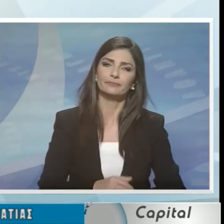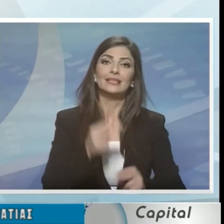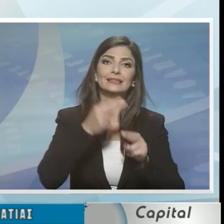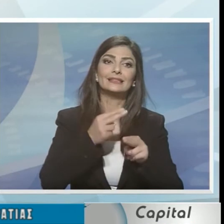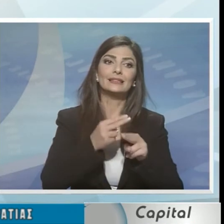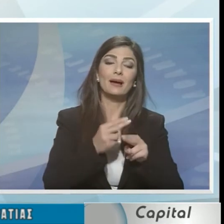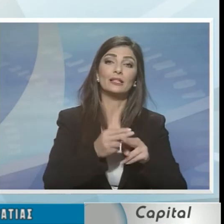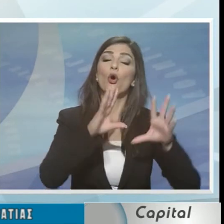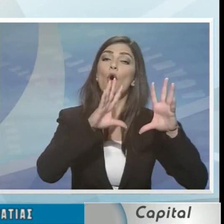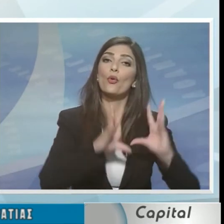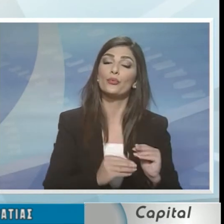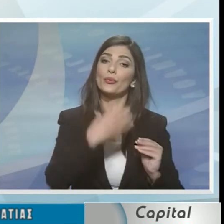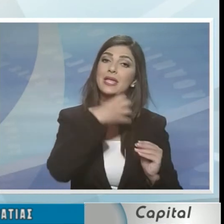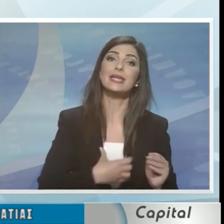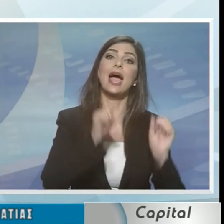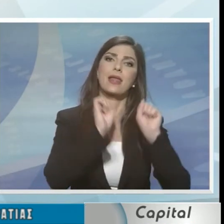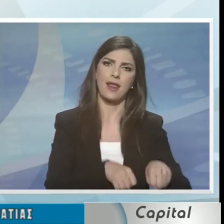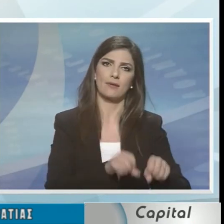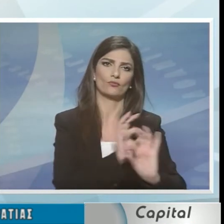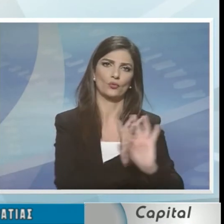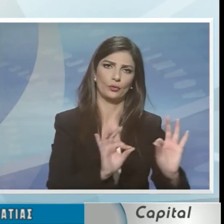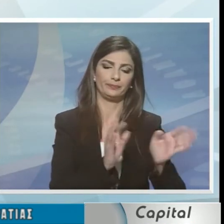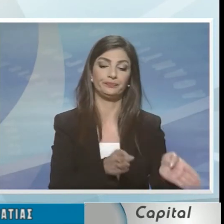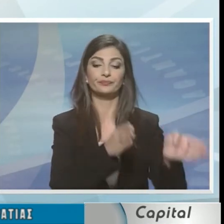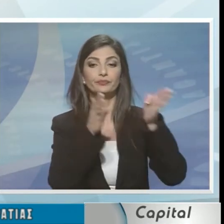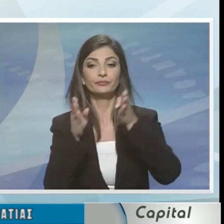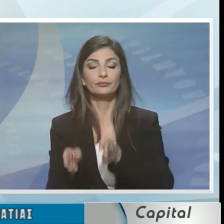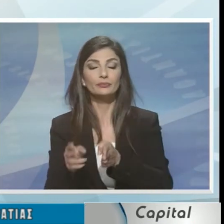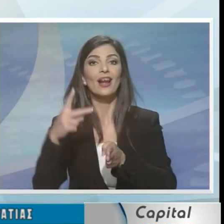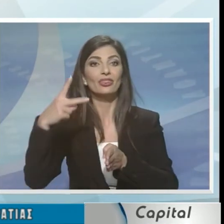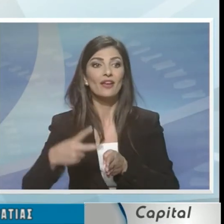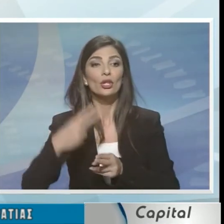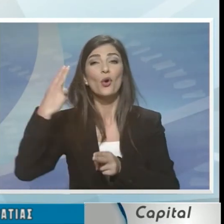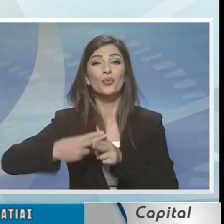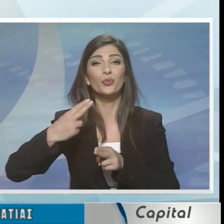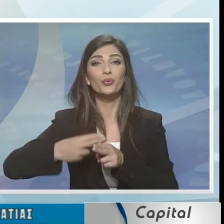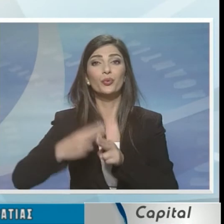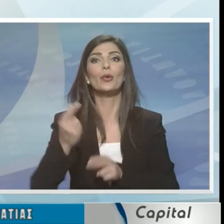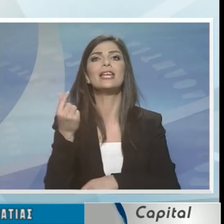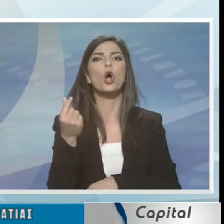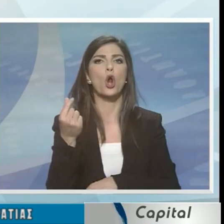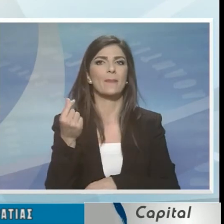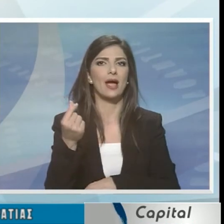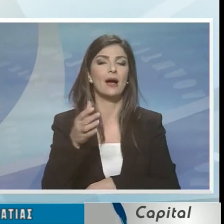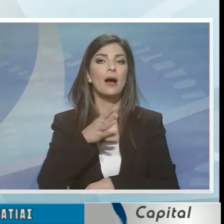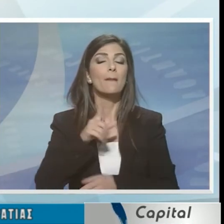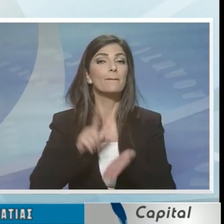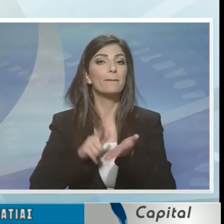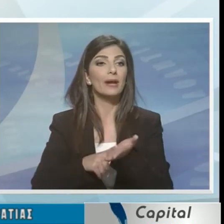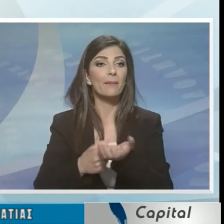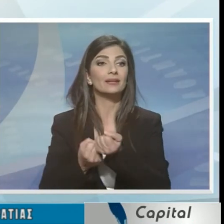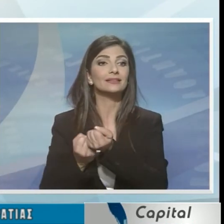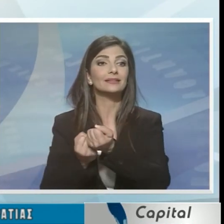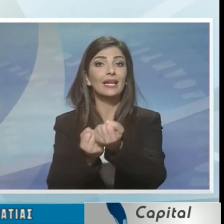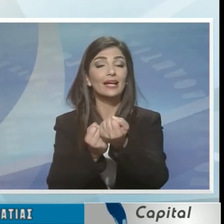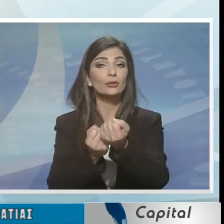των εισοδημάτων και της εργασίας, με τη στήριξη των εργαζομένων και των επιχειρήσεων, αλλά και των οικονομικά